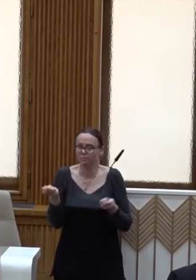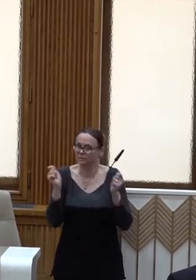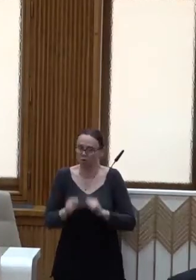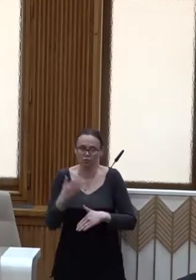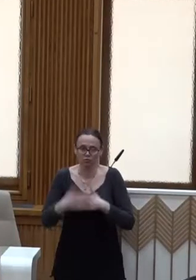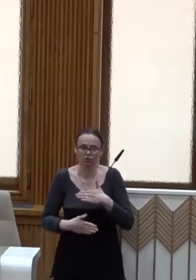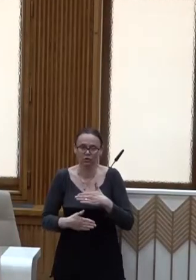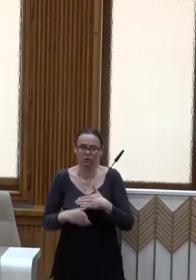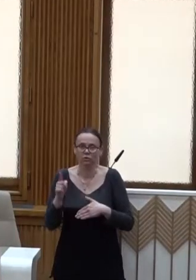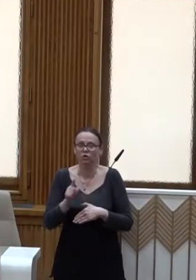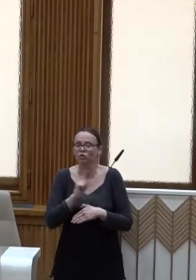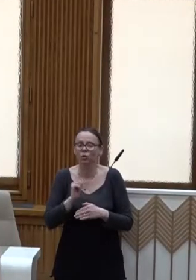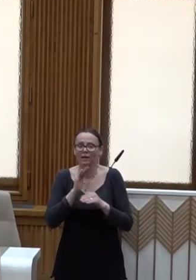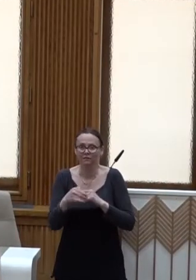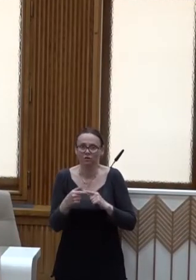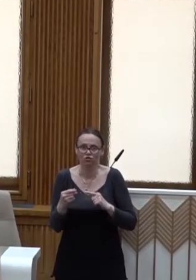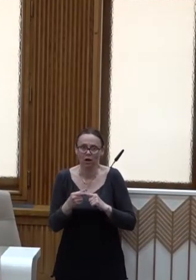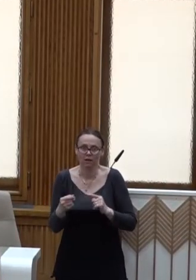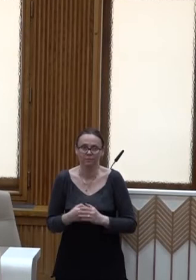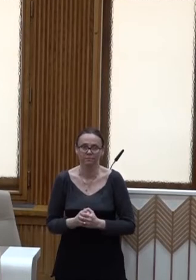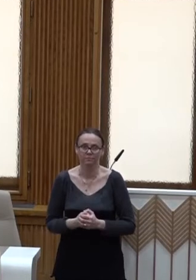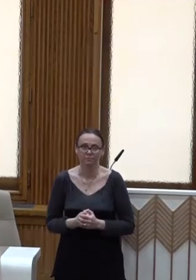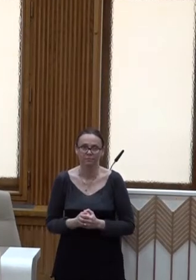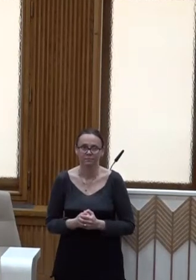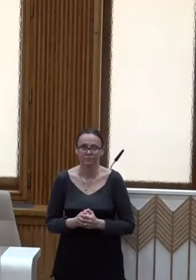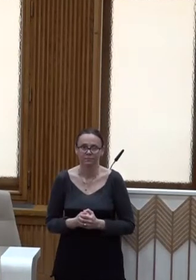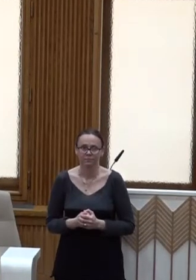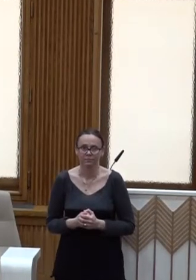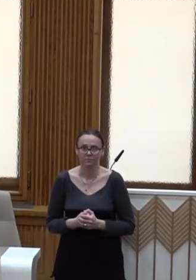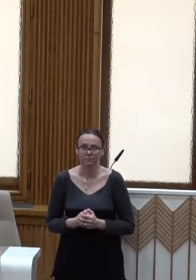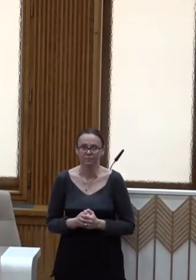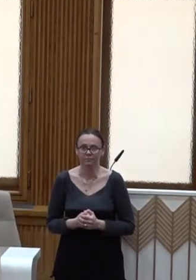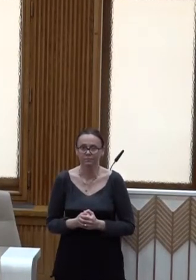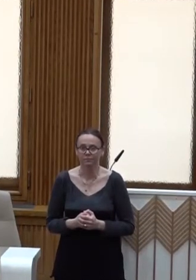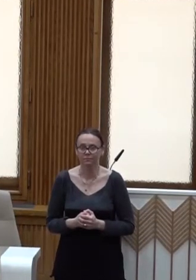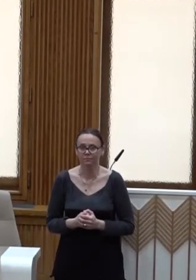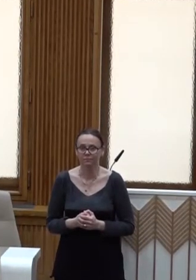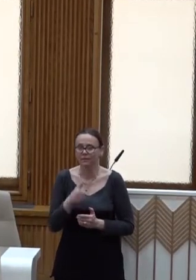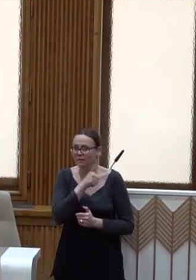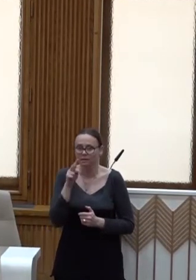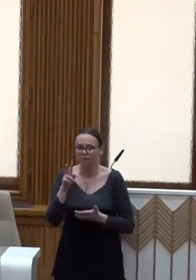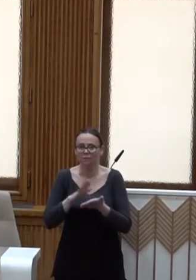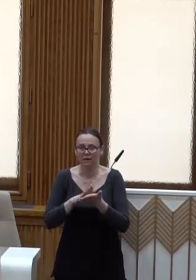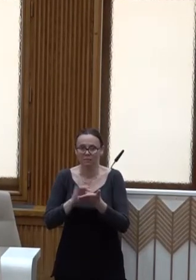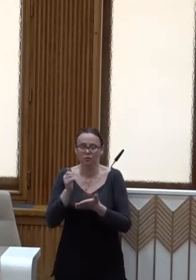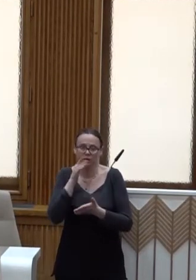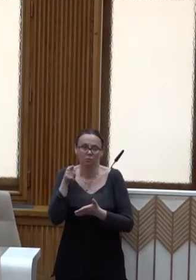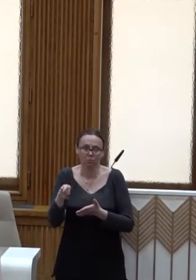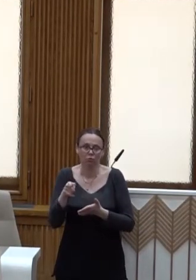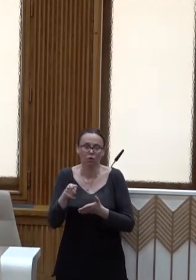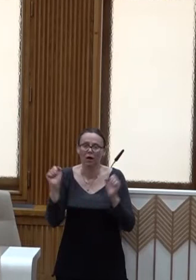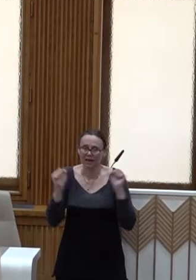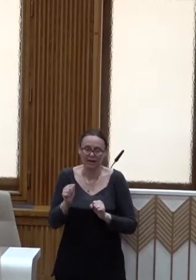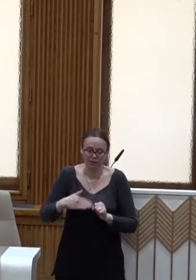ne. Tukaj ni več šale in samo v primeru, da bomo to dejansko vsi